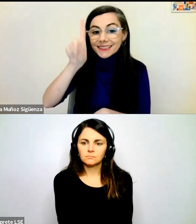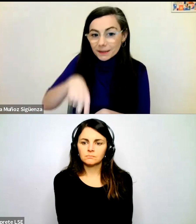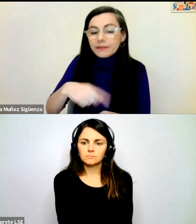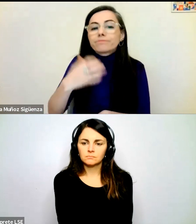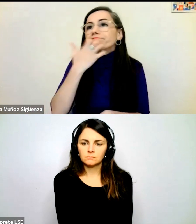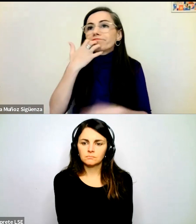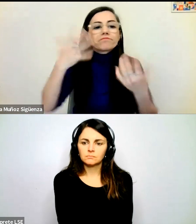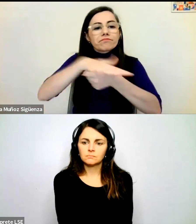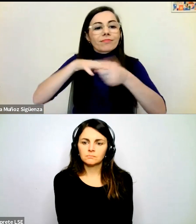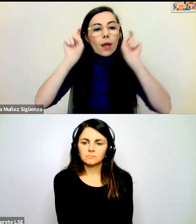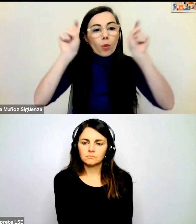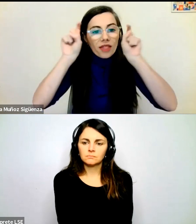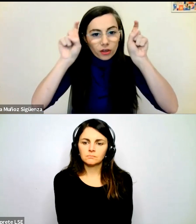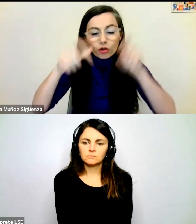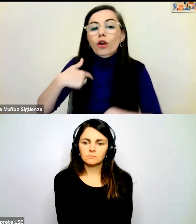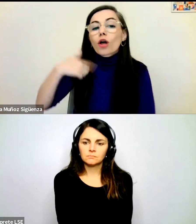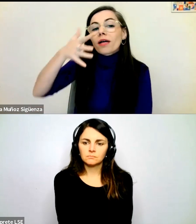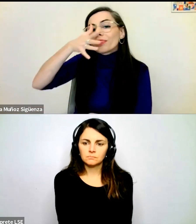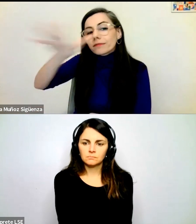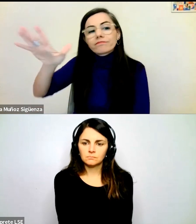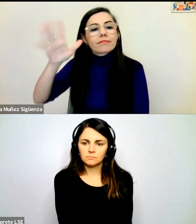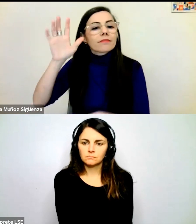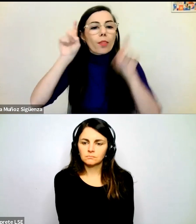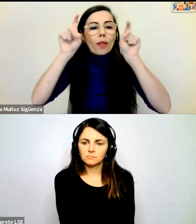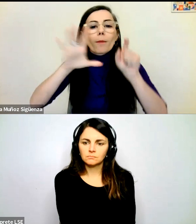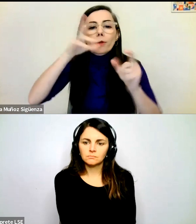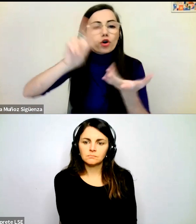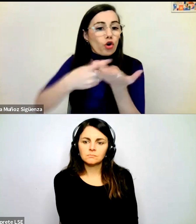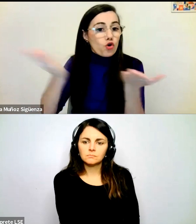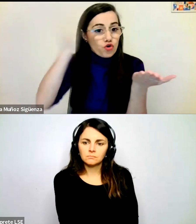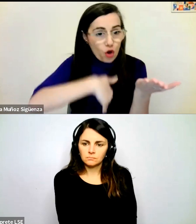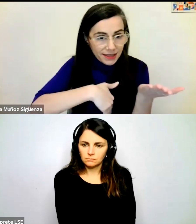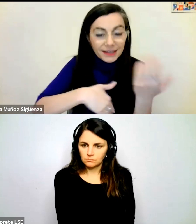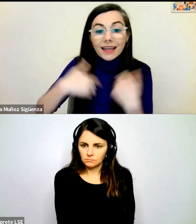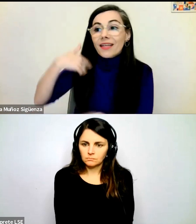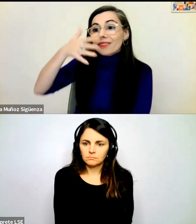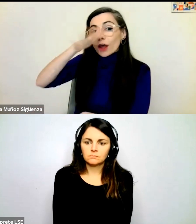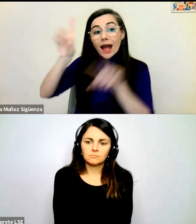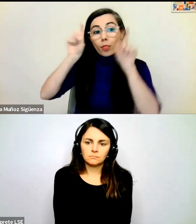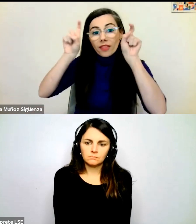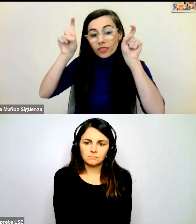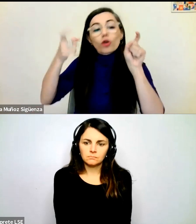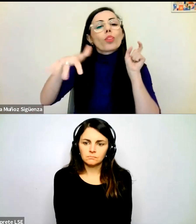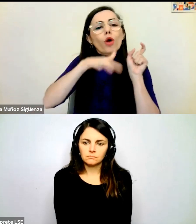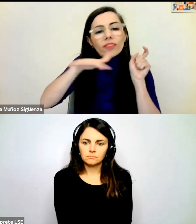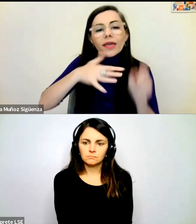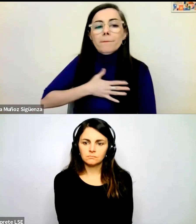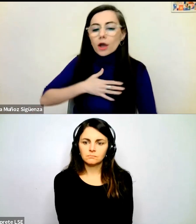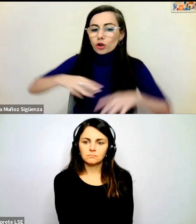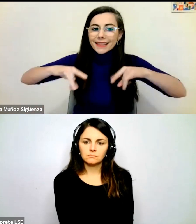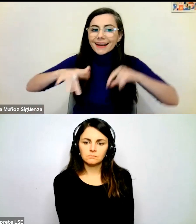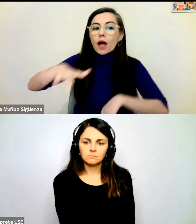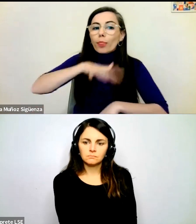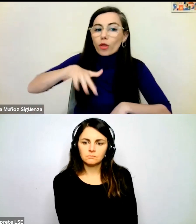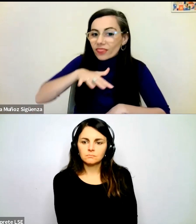explicaciones de legislación a nivel estatal, pero también de a nivel autonómico. Por ejemplo, en el ámbito de la educación, no contáis con intérprete de lengua de